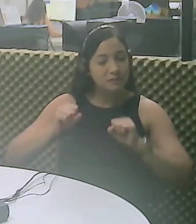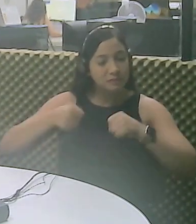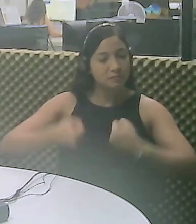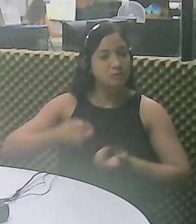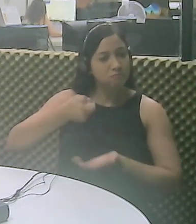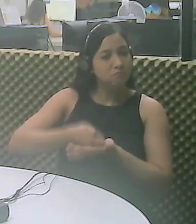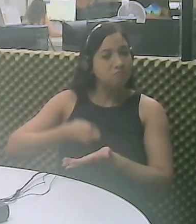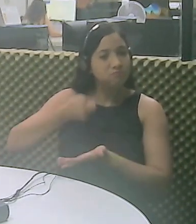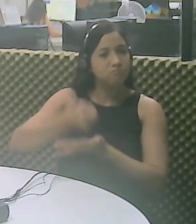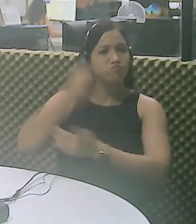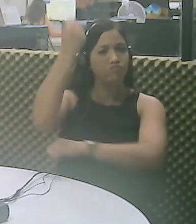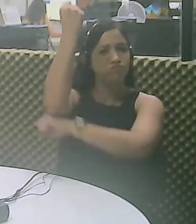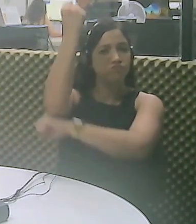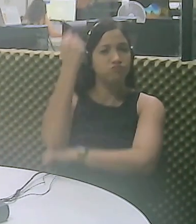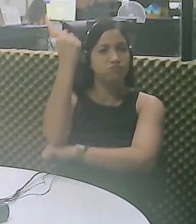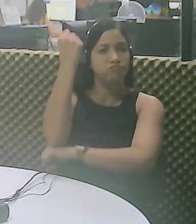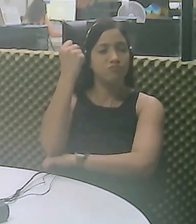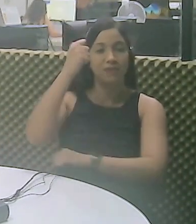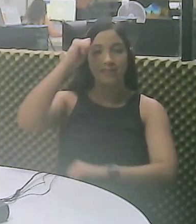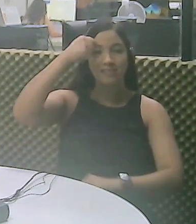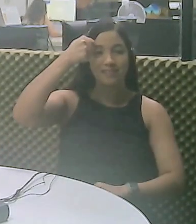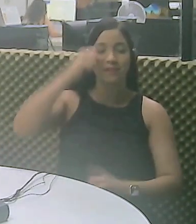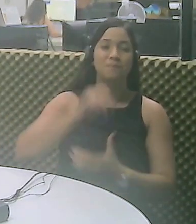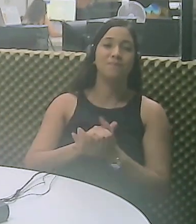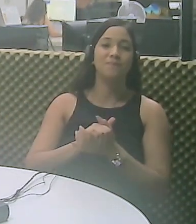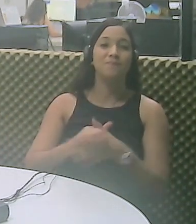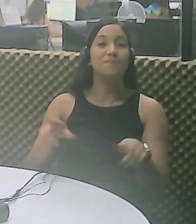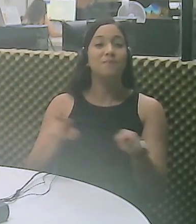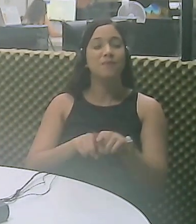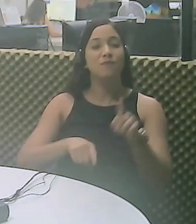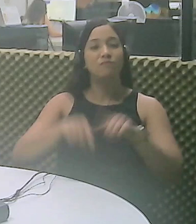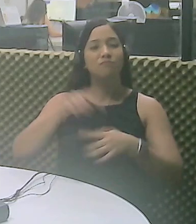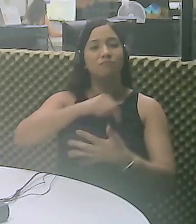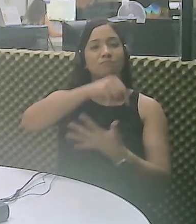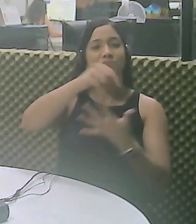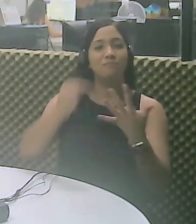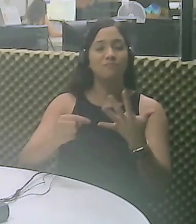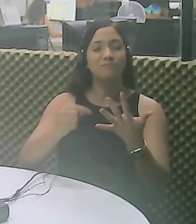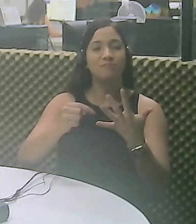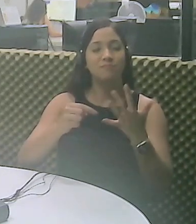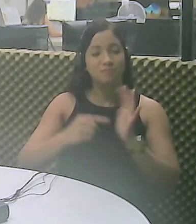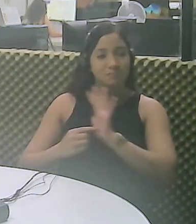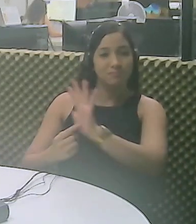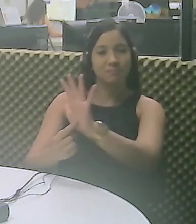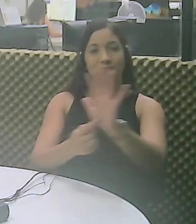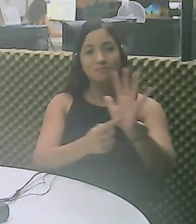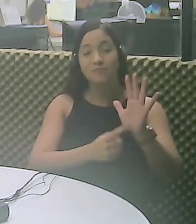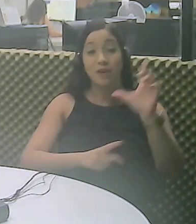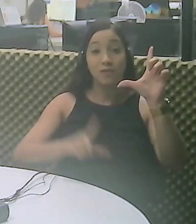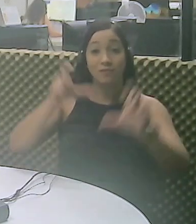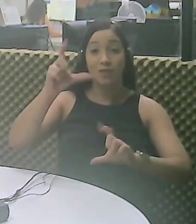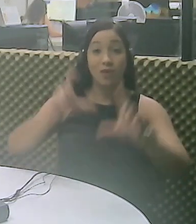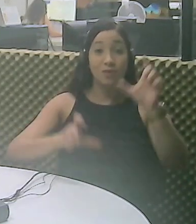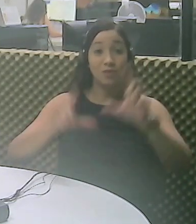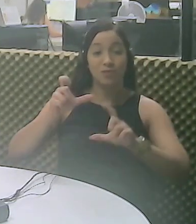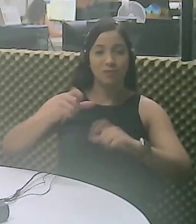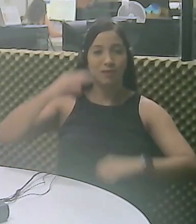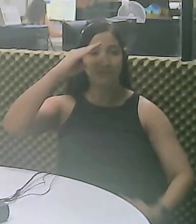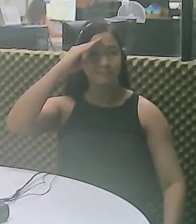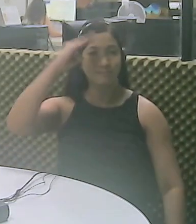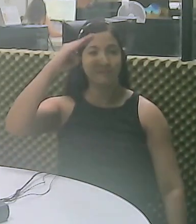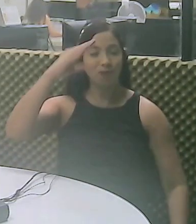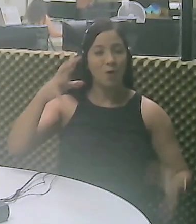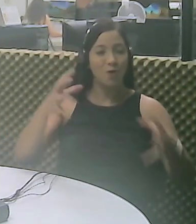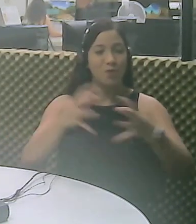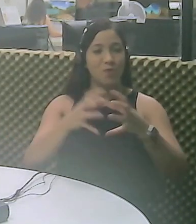e herança da luta negra. No acervo, além de itens associados a essa manifestação, fotos dos atuais capitães dos ternos